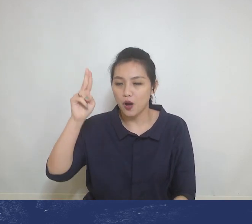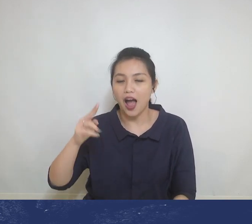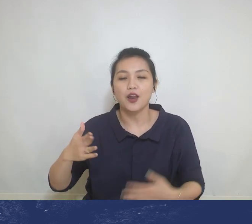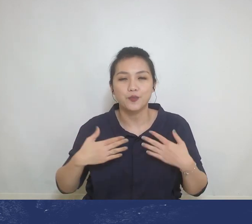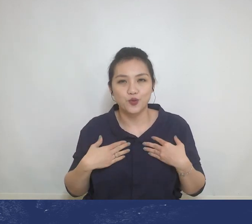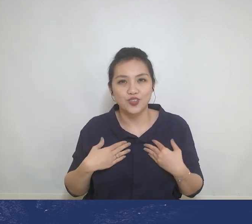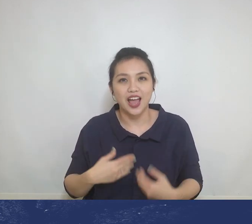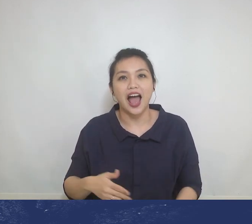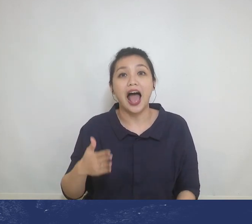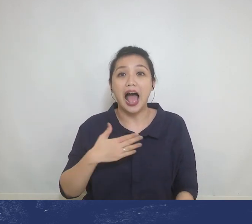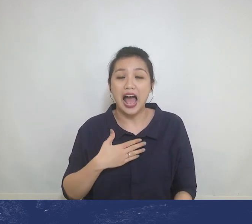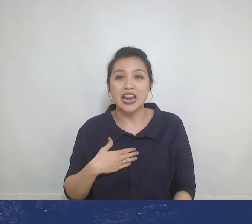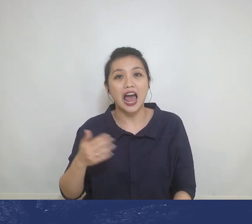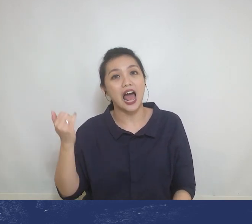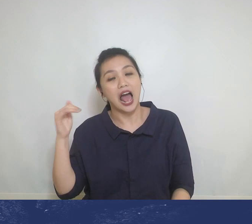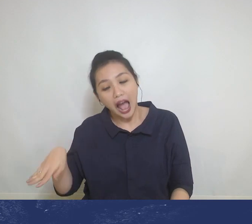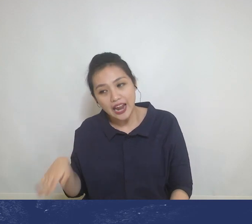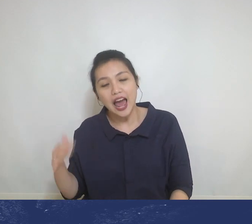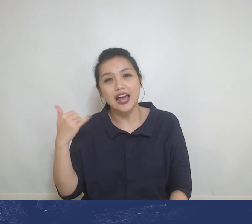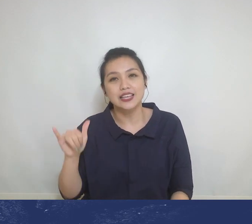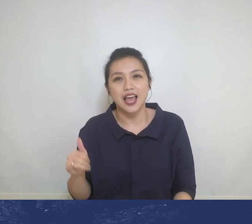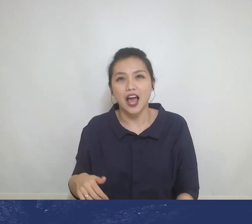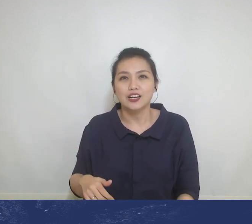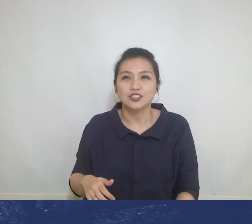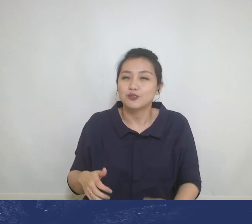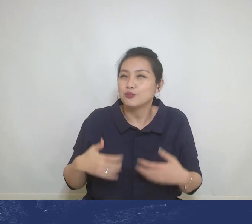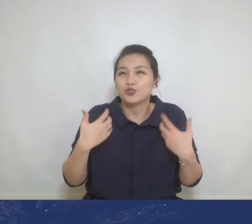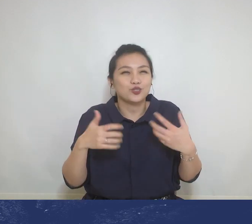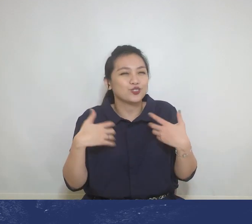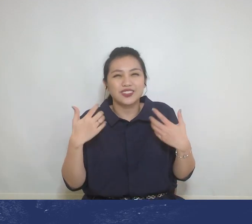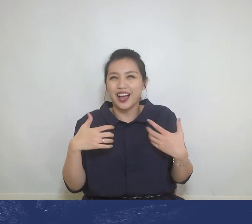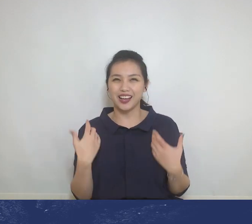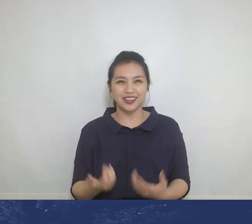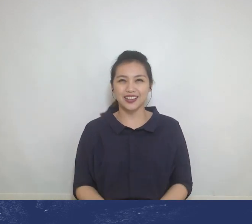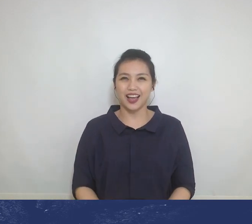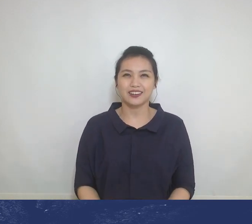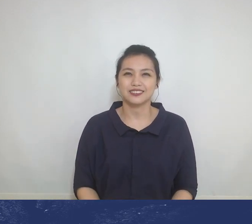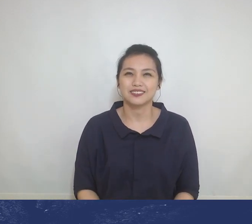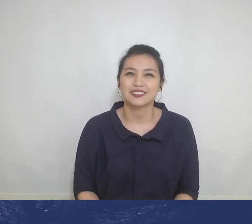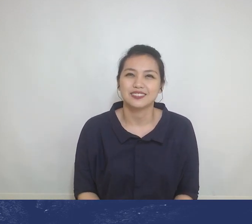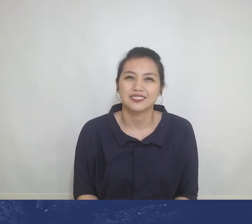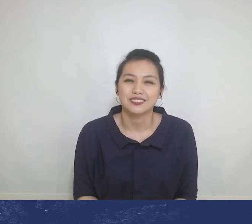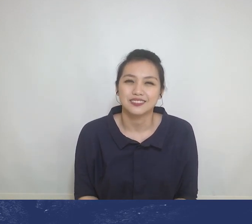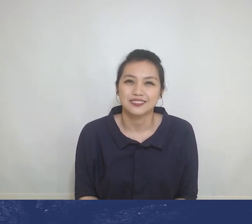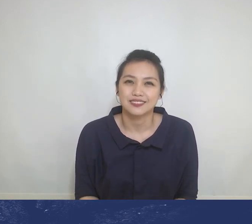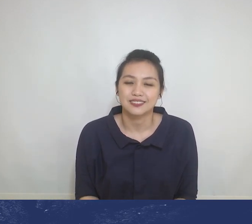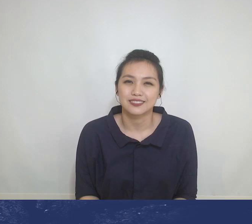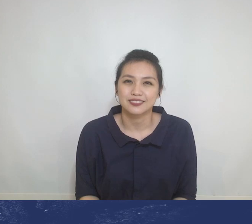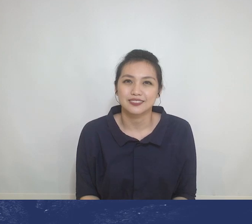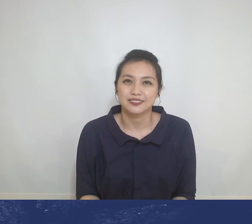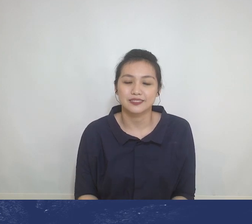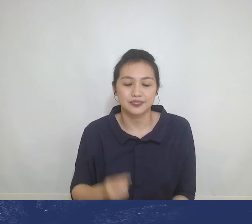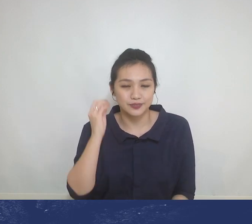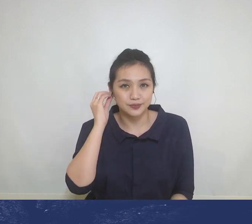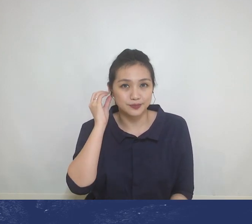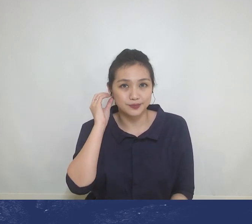punya anak yang memfavoritkan dirinya. Yakub ini benar-benar menjadi orang yang pinginnya tuh memfavoritkan Tuhan di dalam